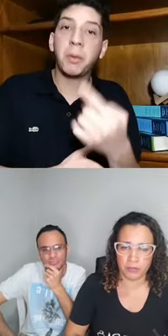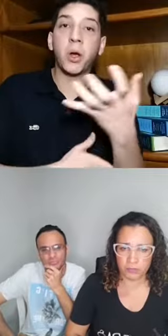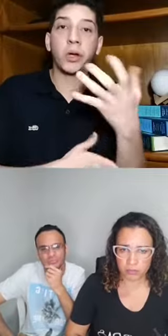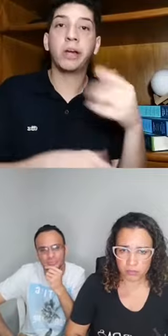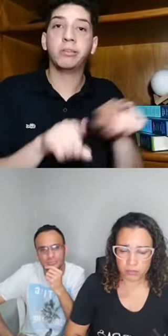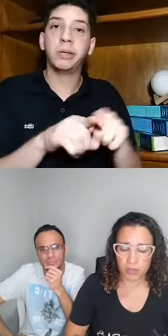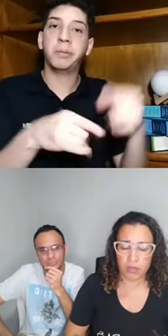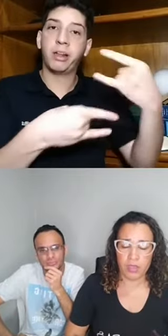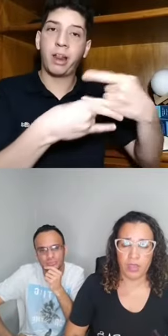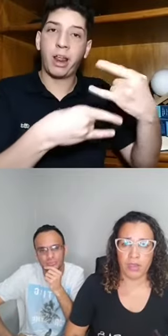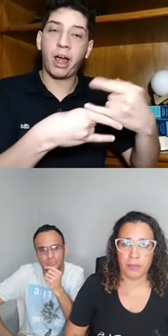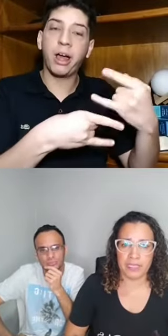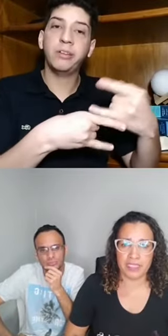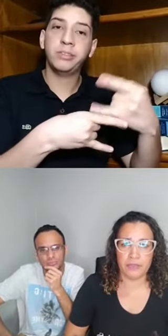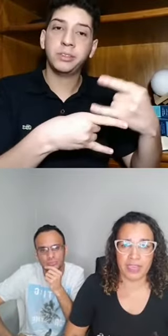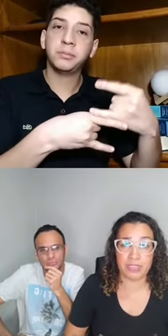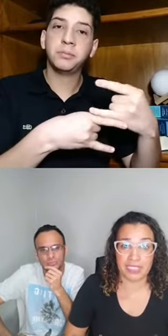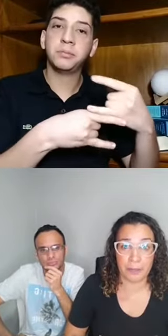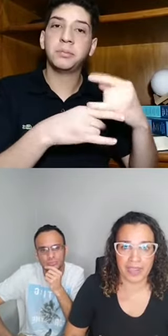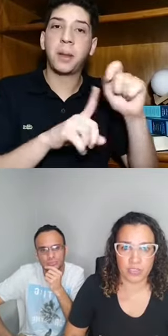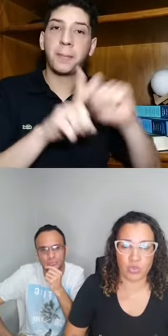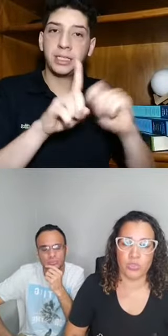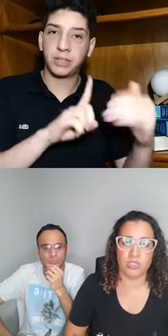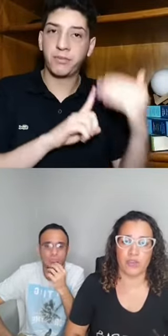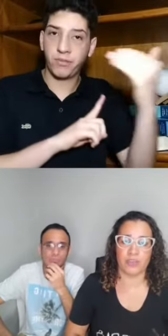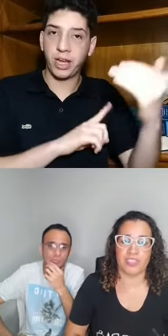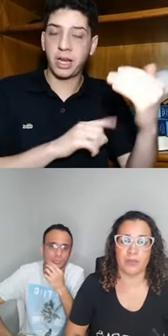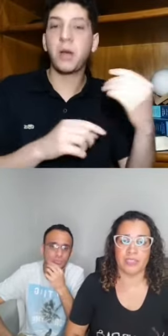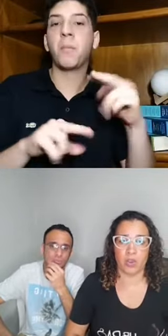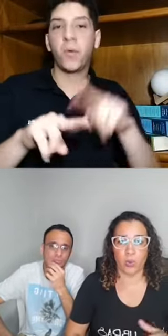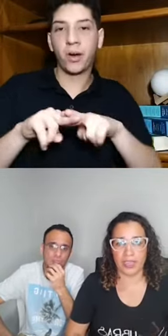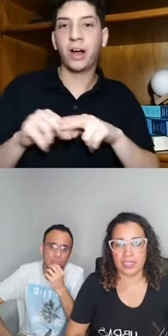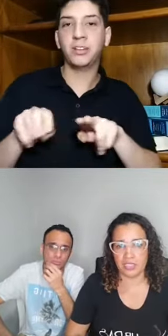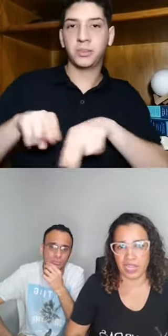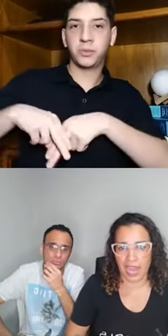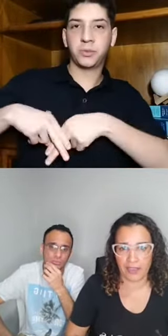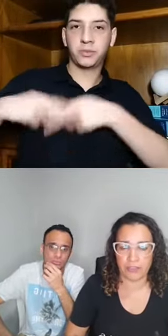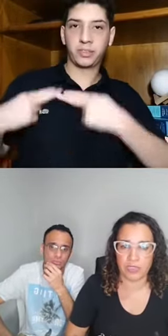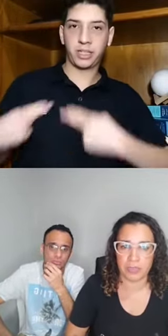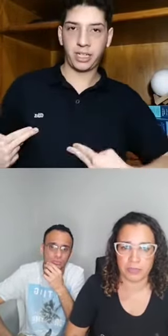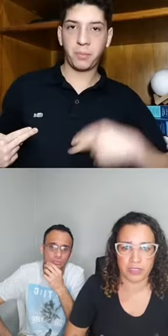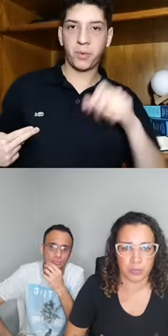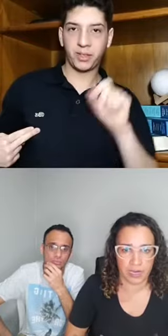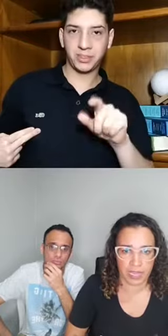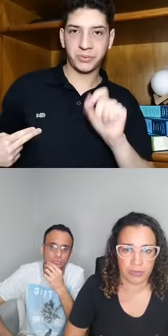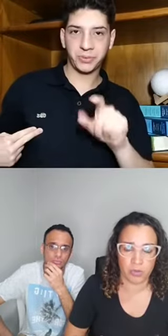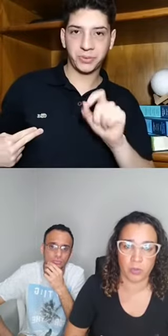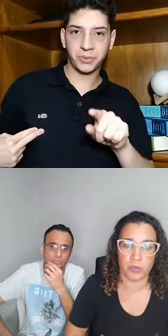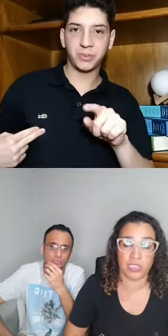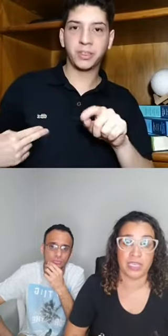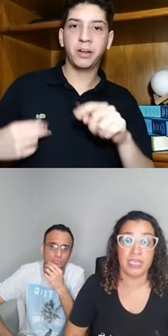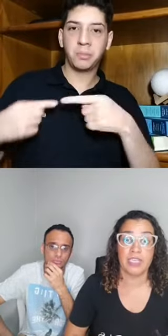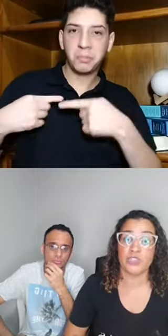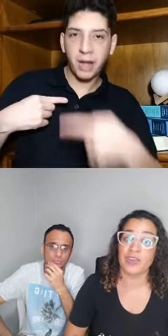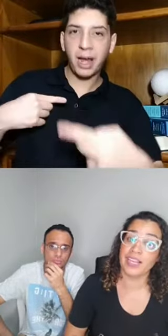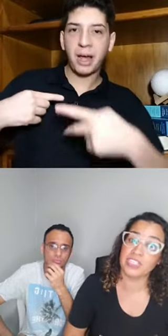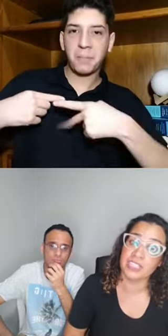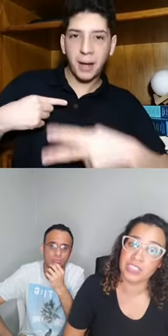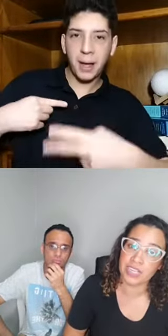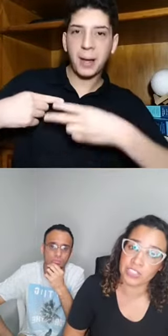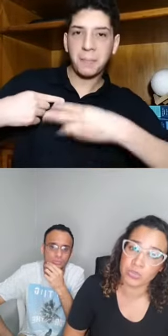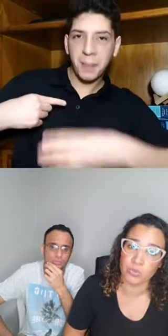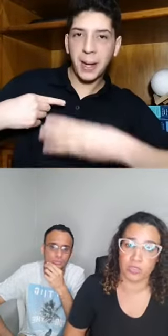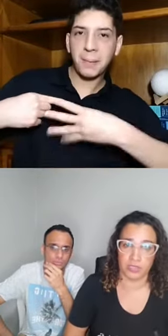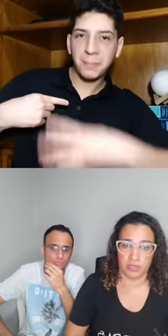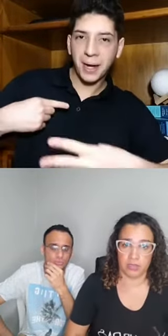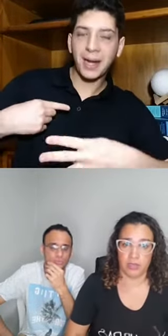live mês que vem, que é o Setembro Azul, então vou fazer uma sequência de live. Toda semana vai ter uma live, eu tô com um projeto aí de falar de